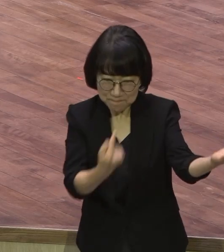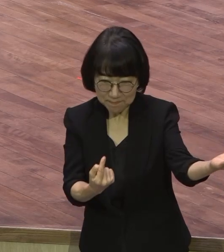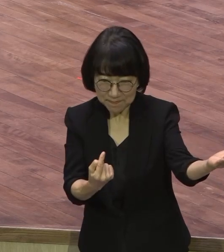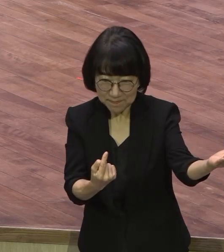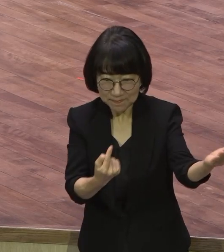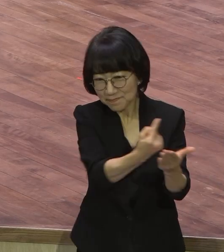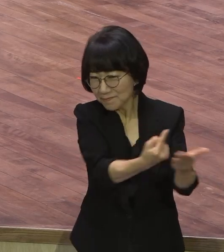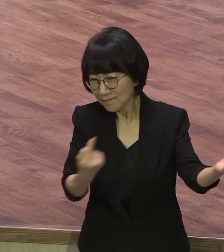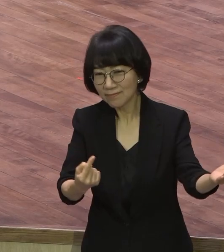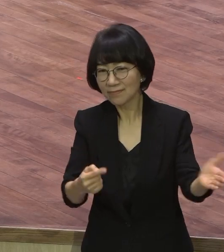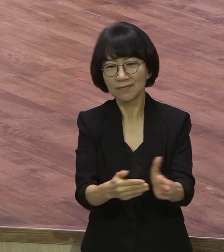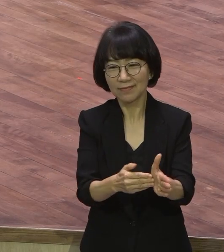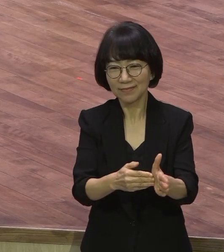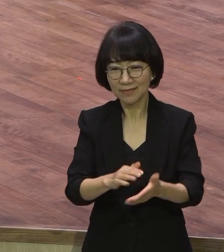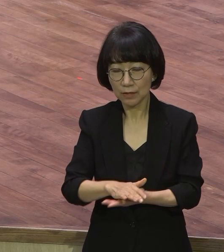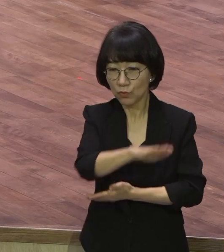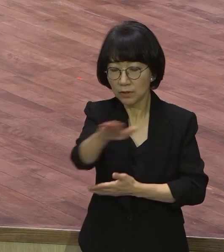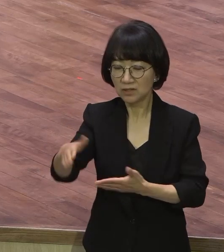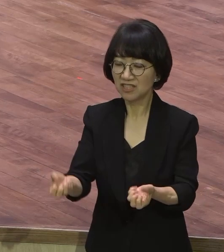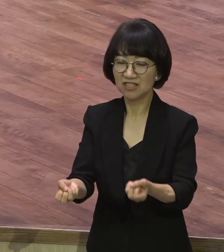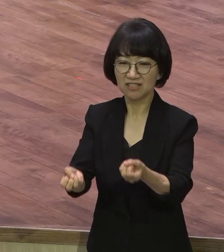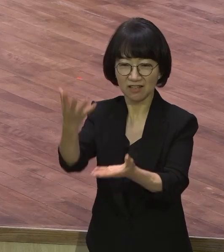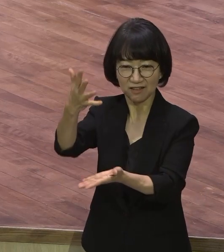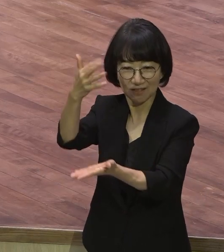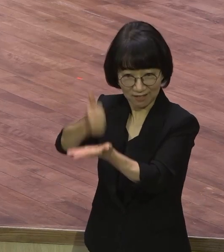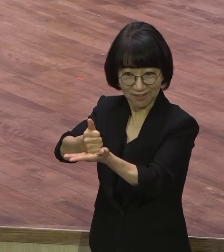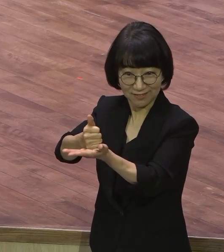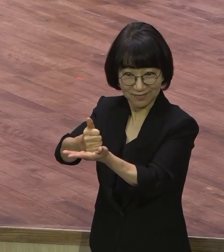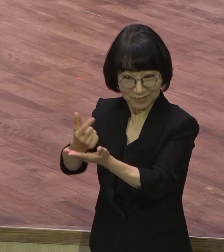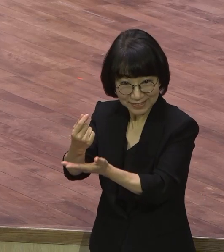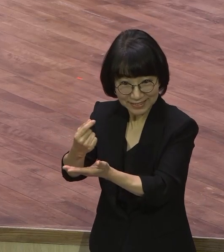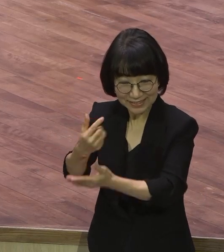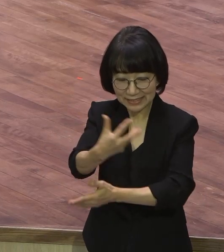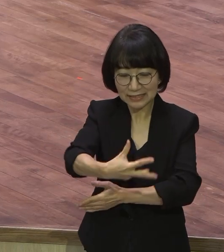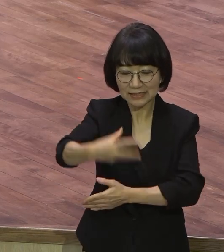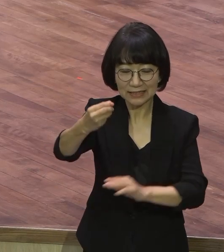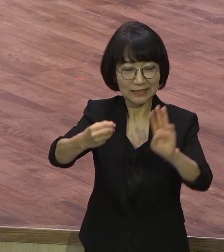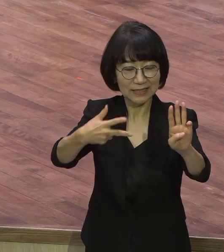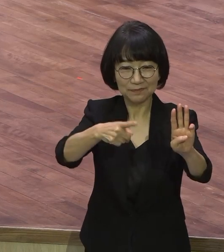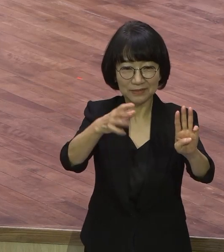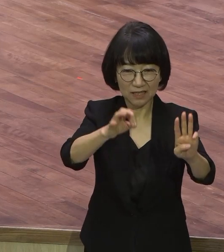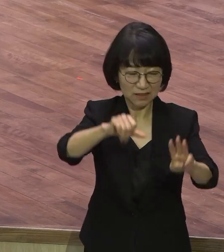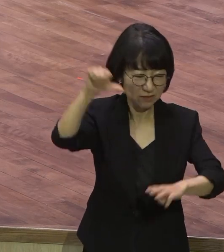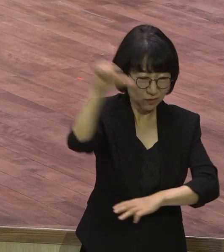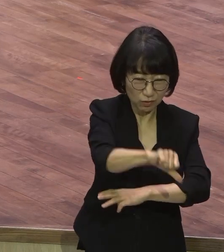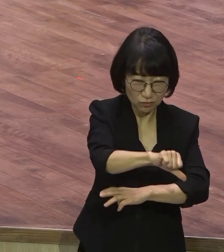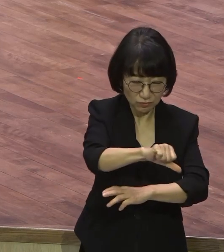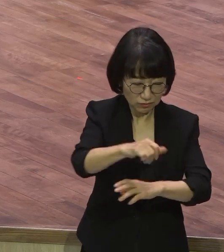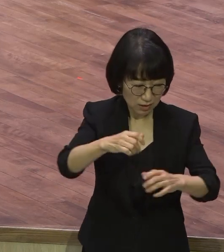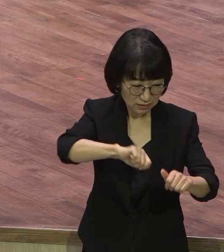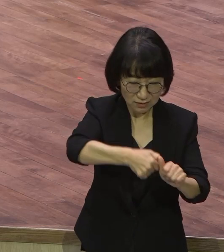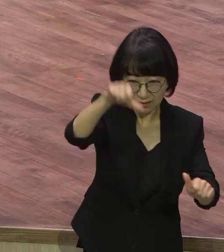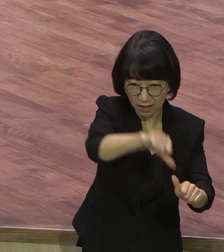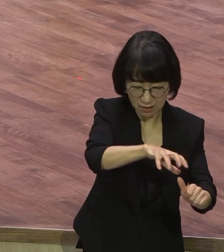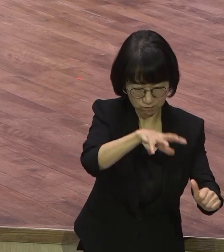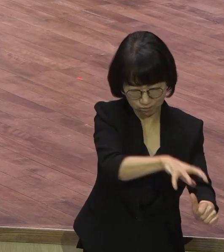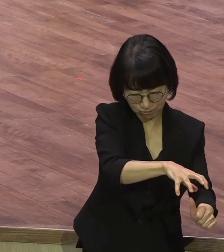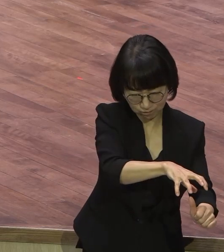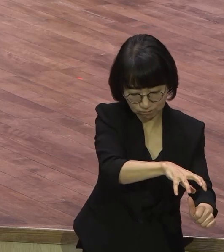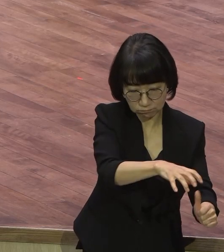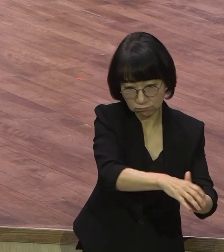빠질 수준이 아니에요. 창세기 3장 빠져나왔다니까요. 저주에서 제왕에서 빠져나왔어요.